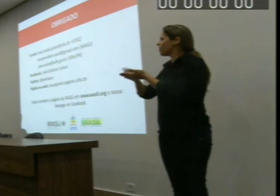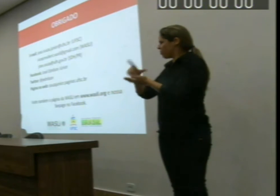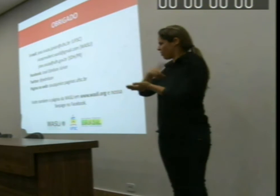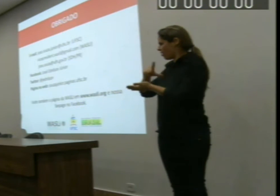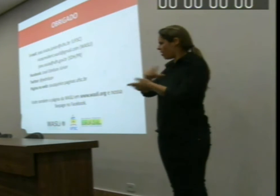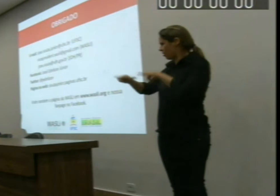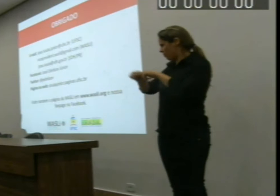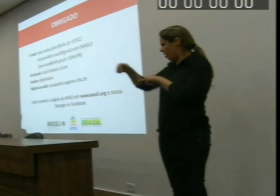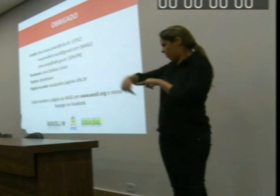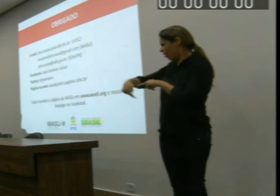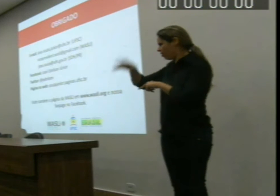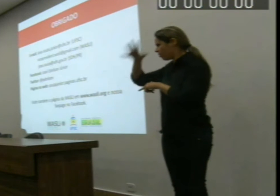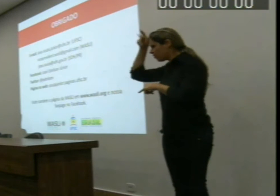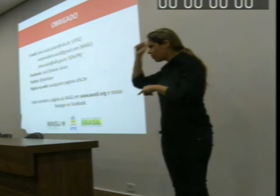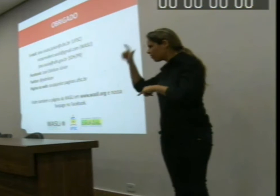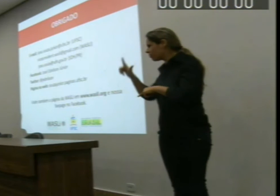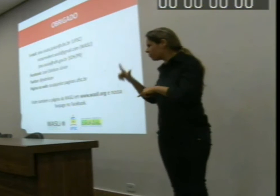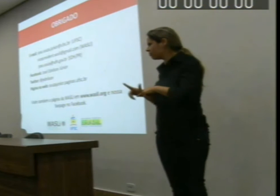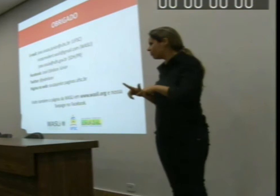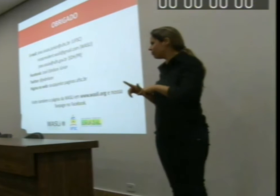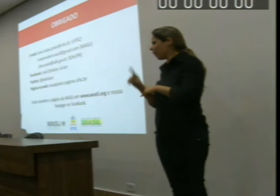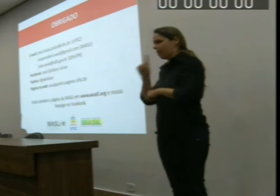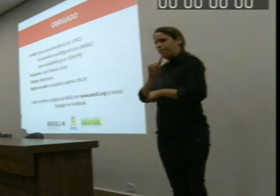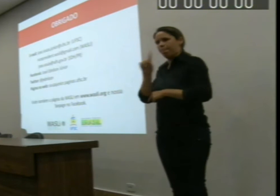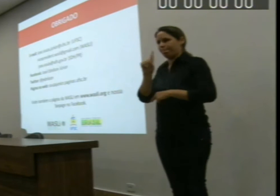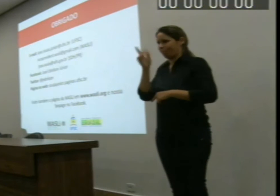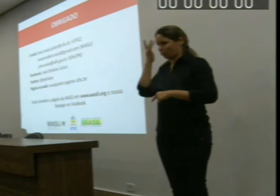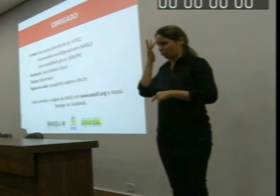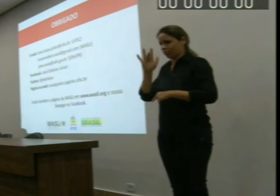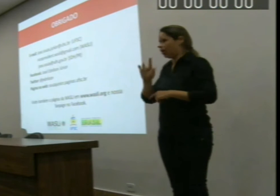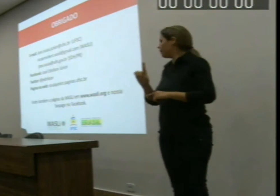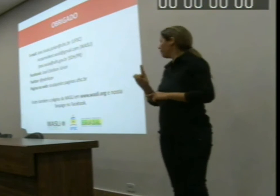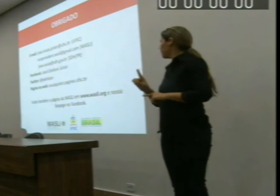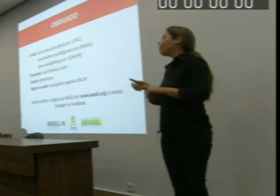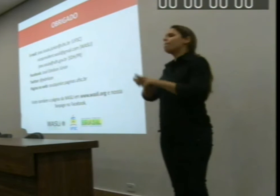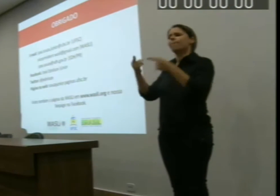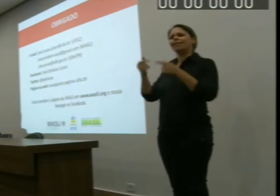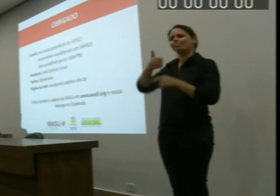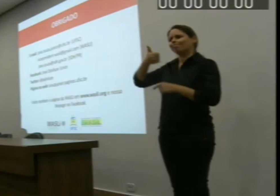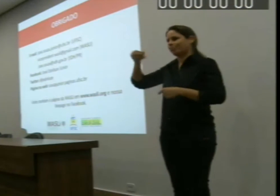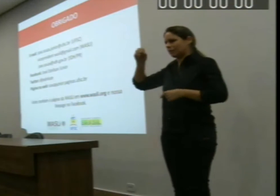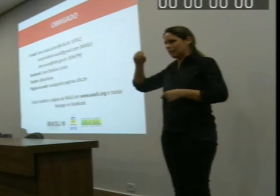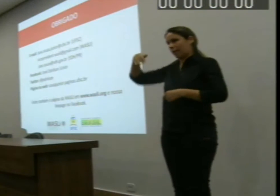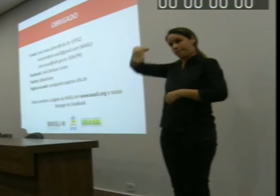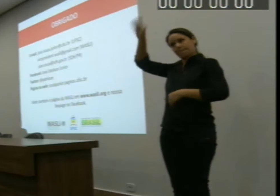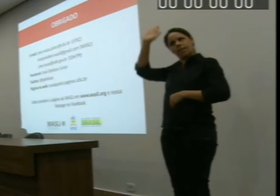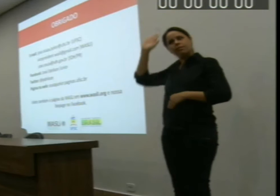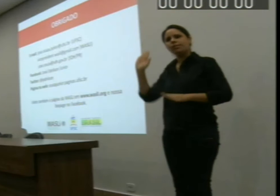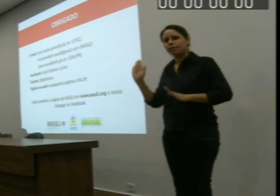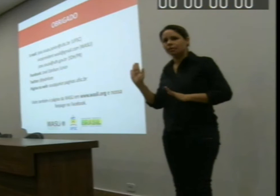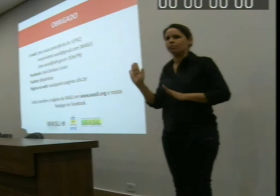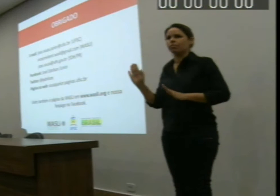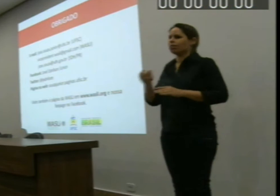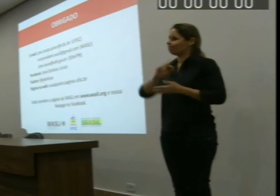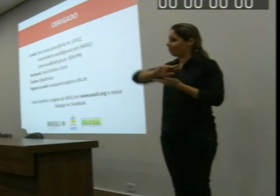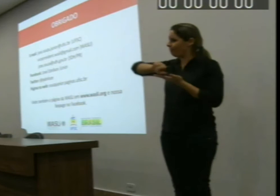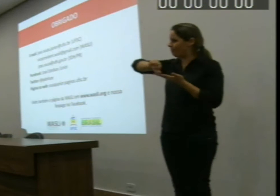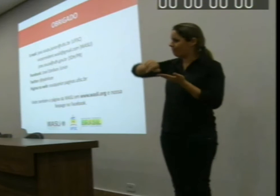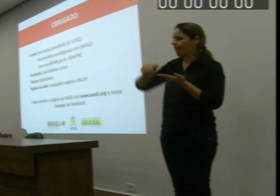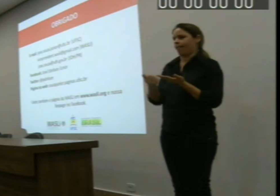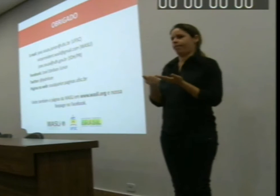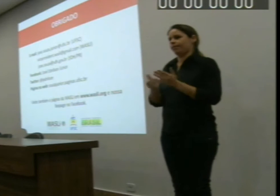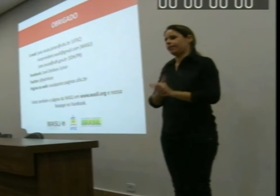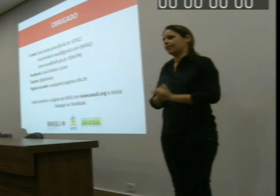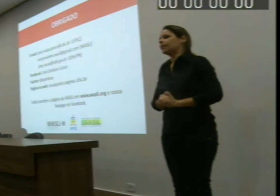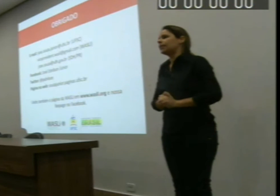estadual sabe Shirley não mas sempre foi na casa dos 100 dos cento e poucos sempre foi muitos certo